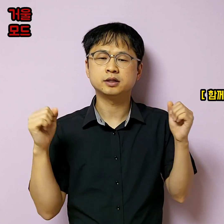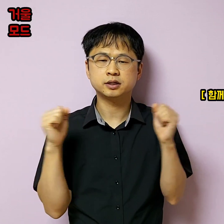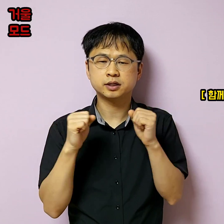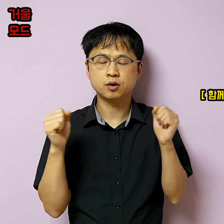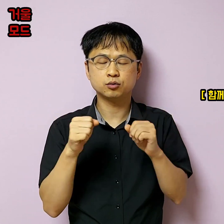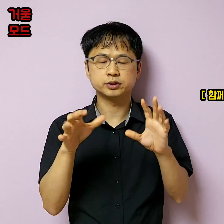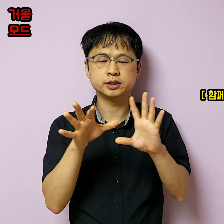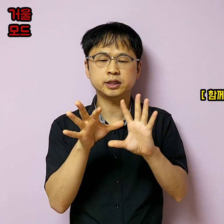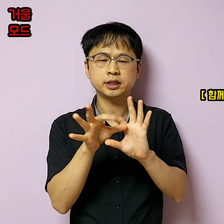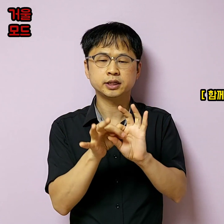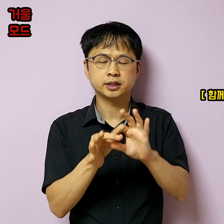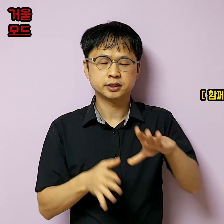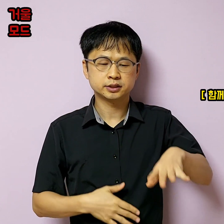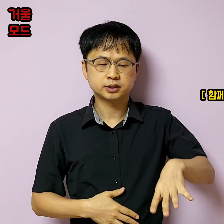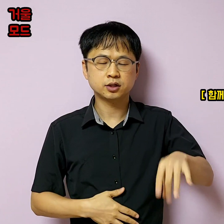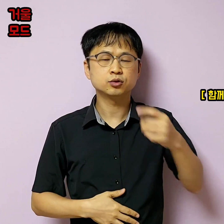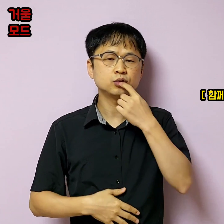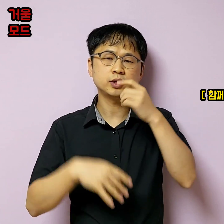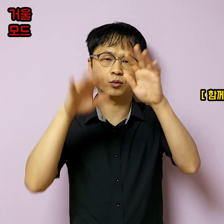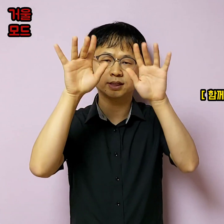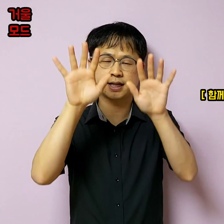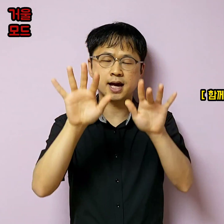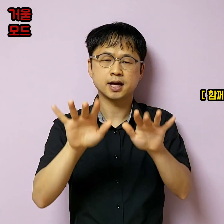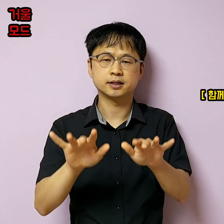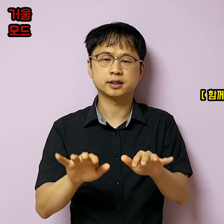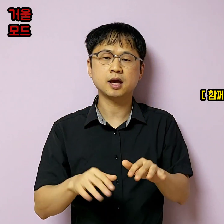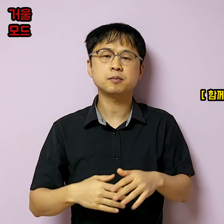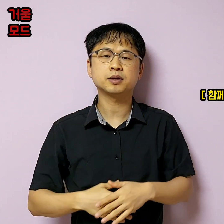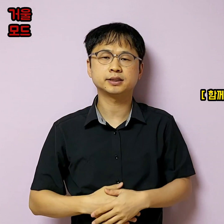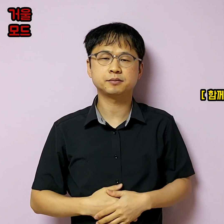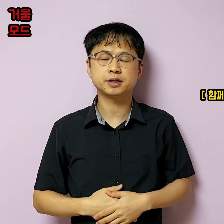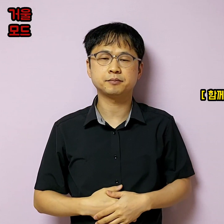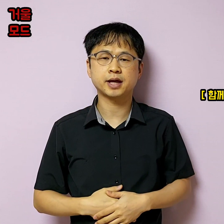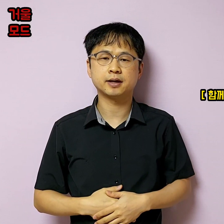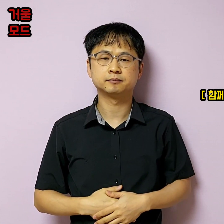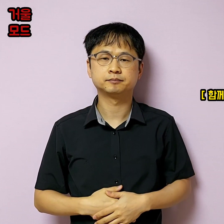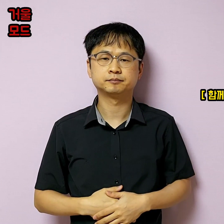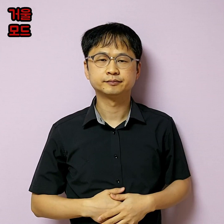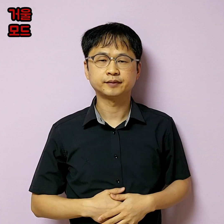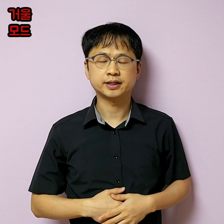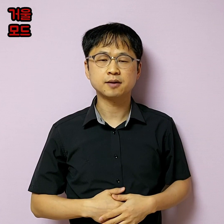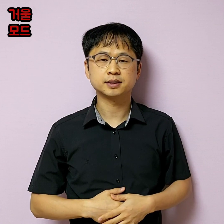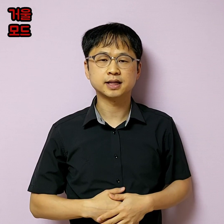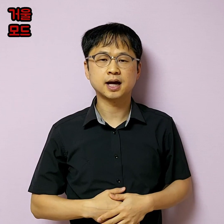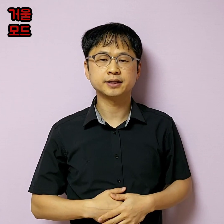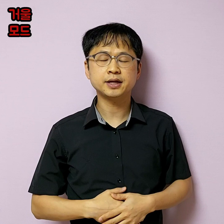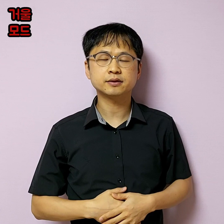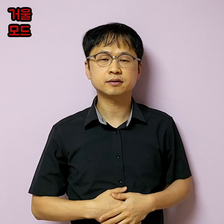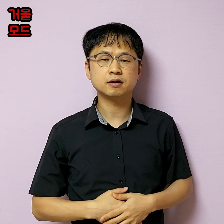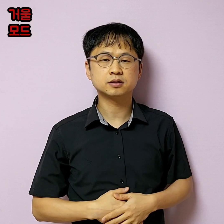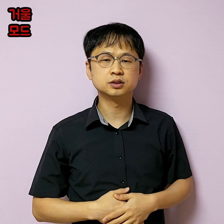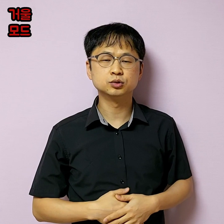이 겨울의 첫눈이 오잖아. 이렇게 표현하시면 됩니다. 네, 다음 가사. 내렸던 그